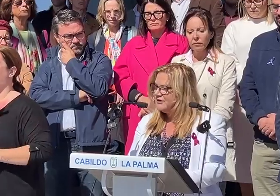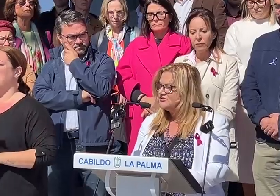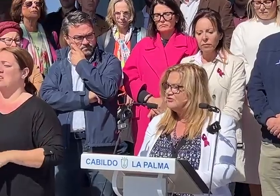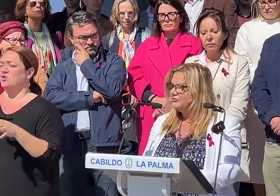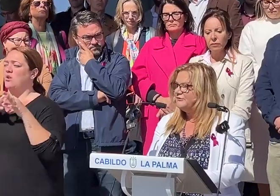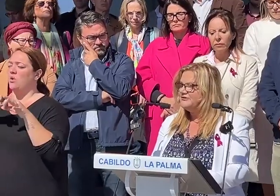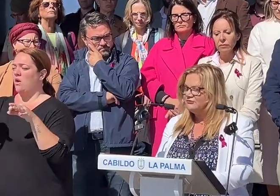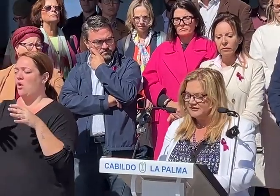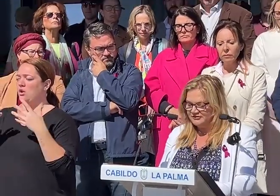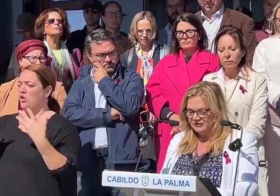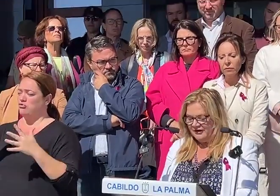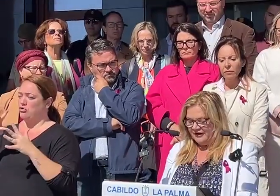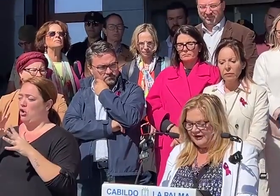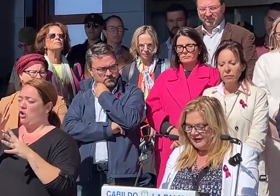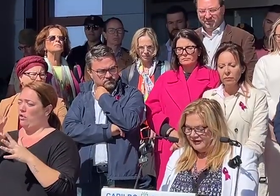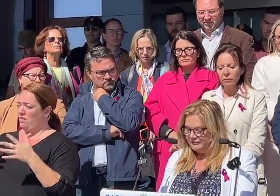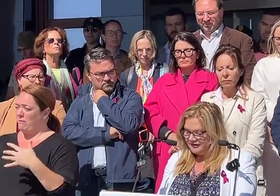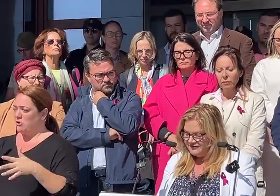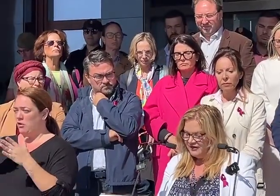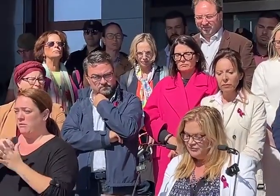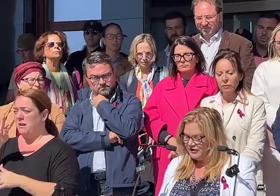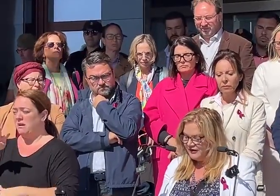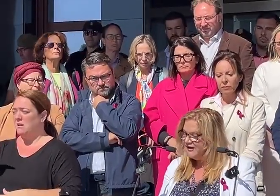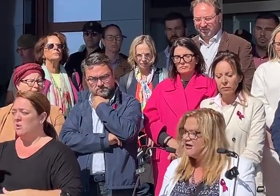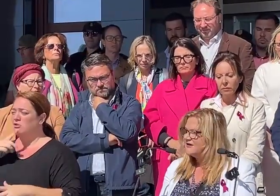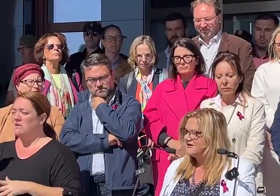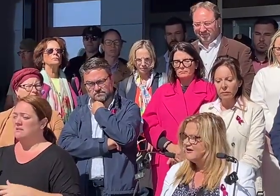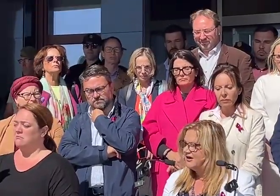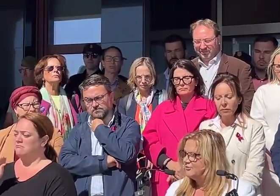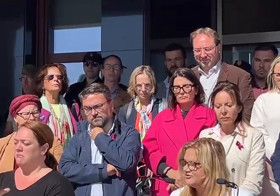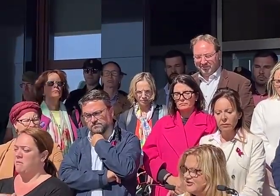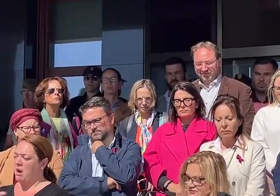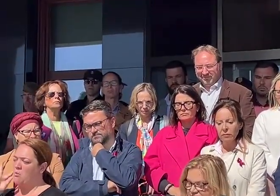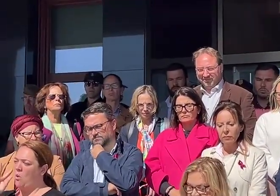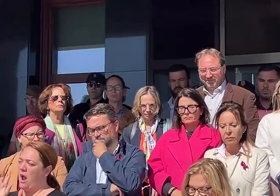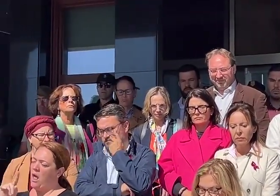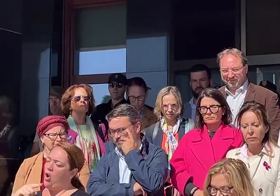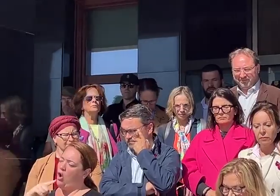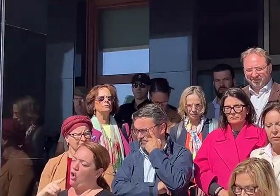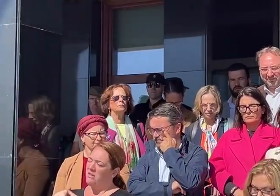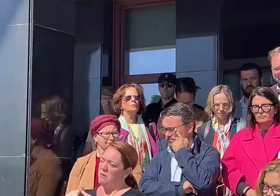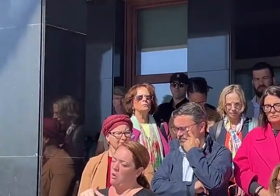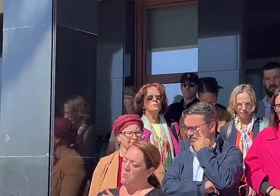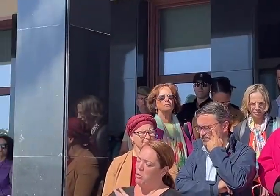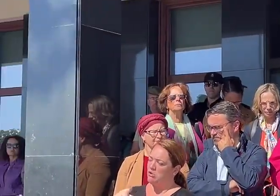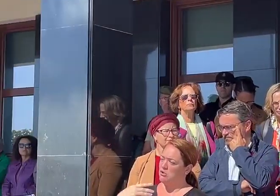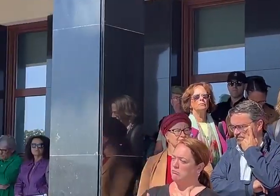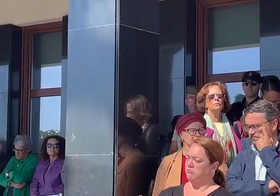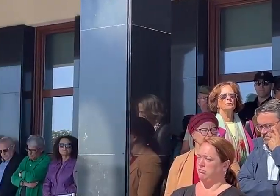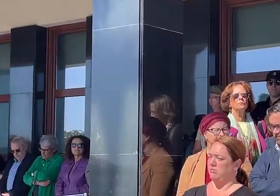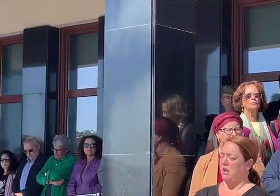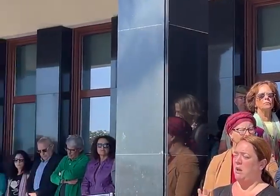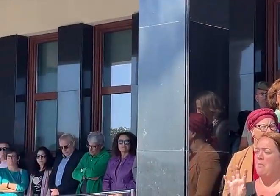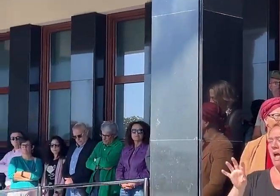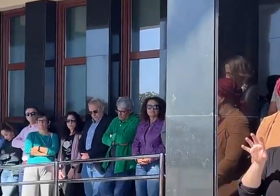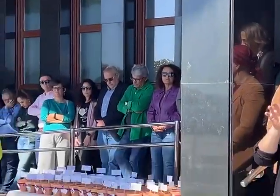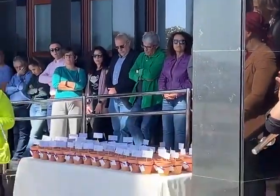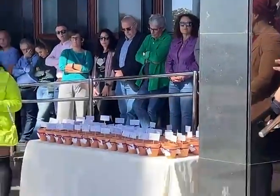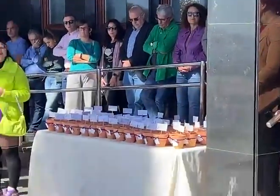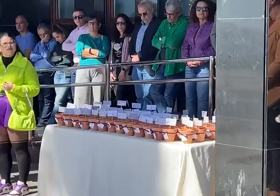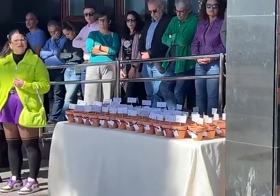este 8 de marzo de 2024 es invertir en las mujeres, acelerar el proceso. Porque un país, una comunidad,